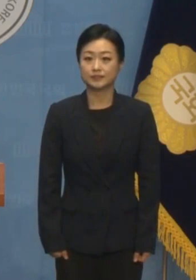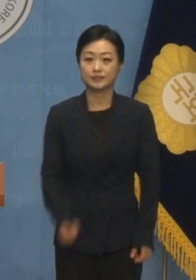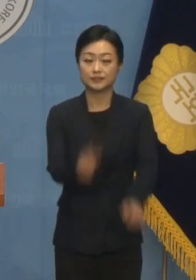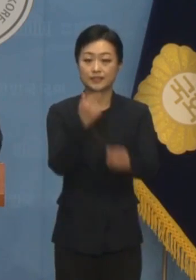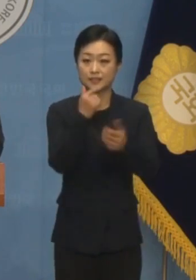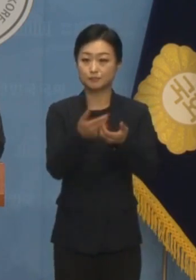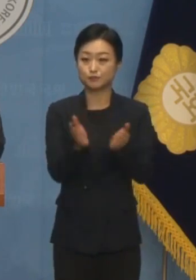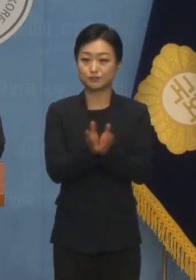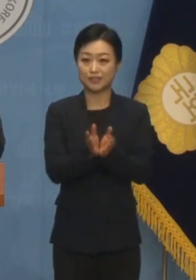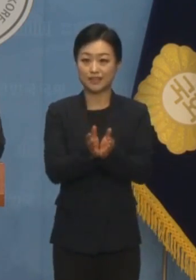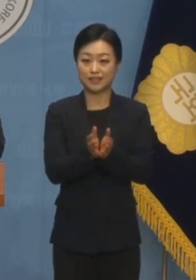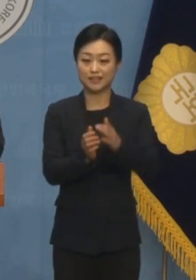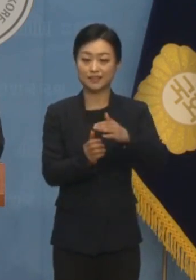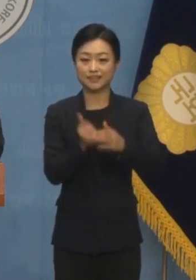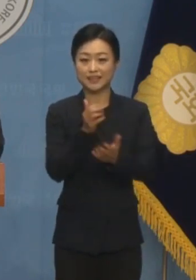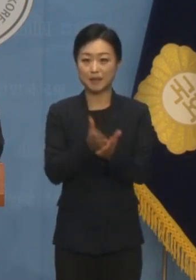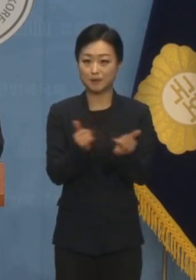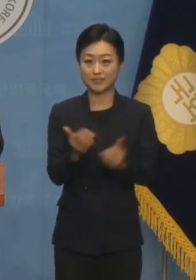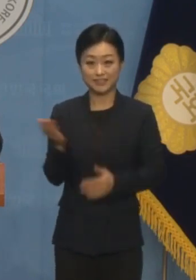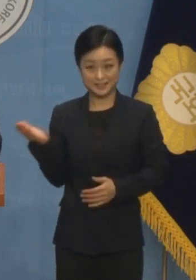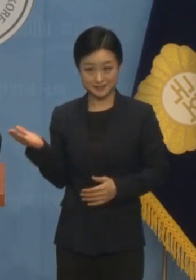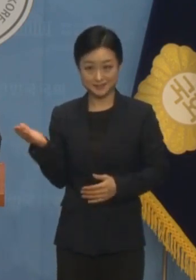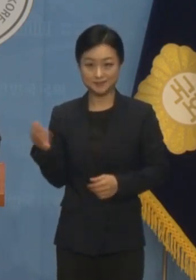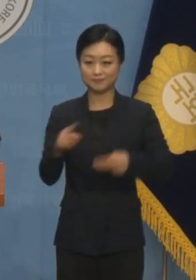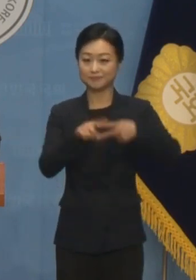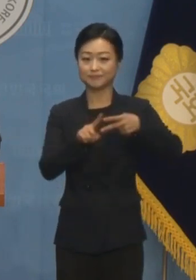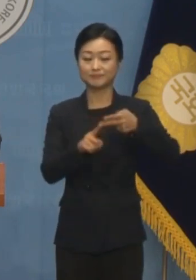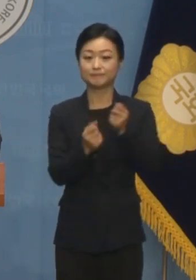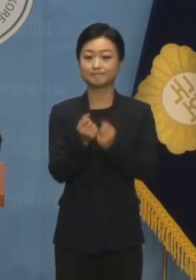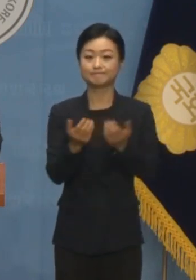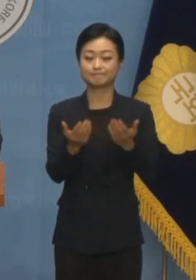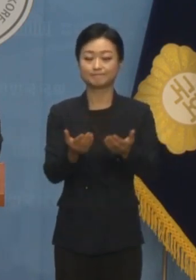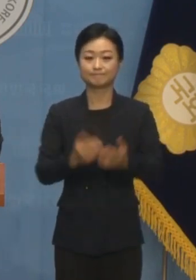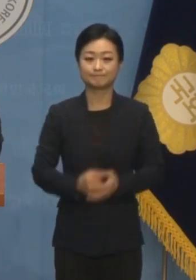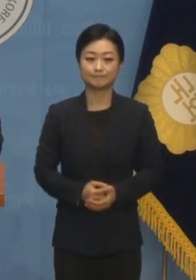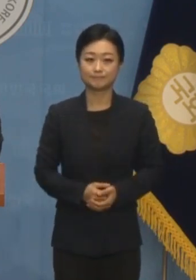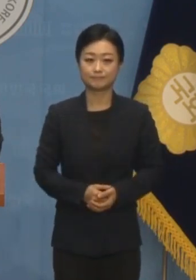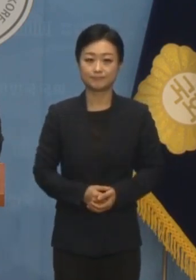민주당 원내대변인 윤종군입니다. 두 건 브리핑하도록 하겠습니다.